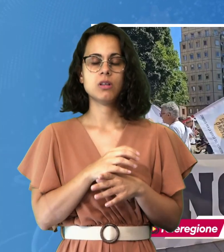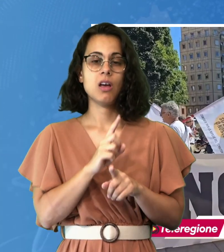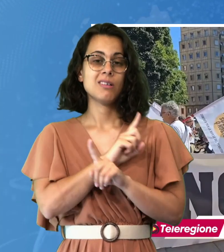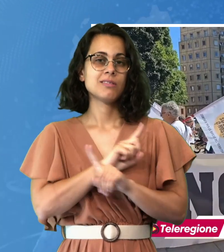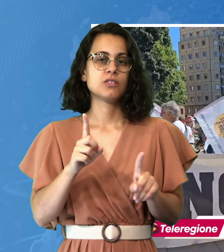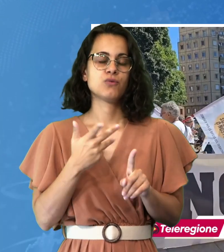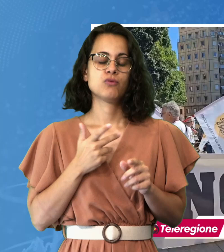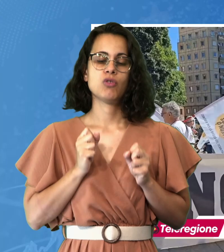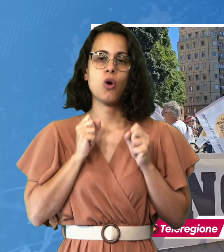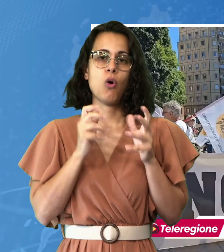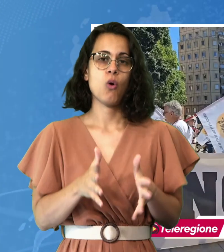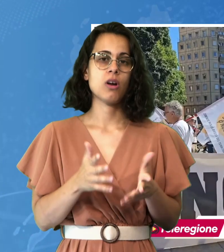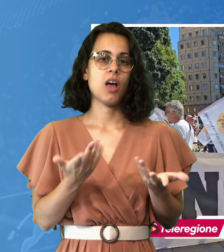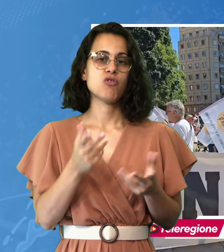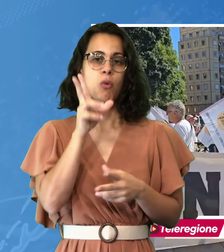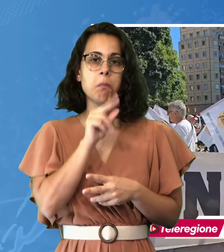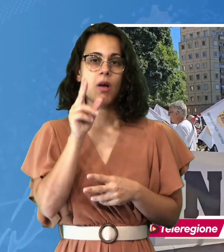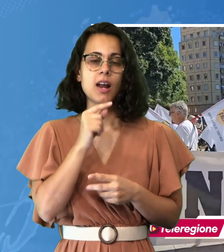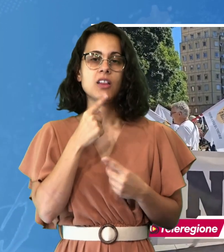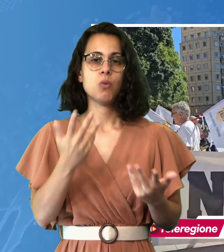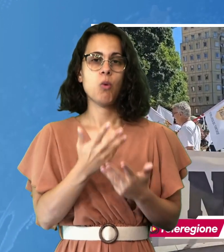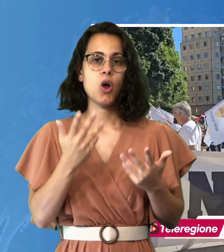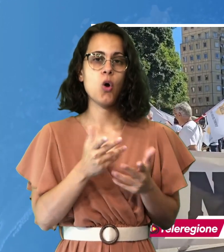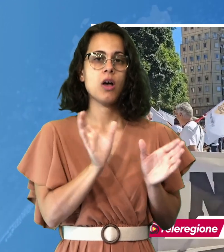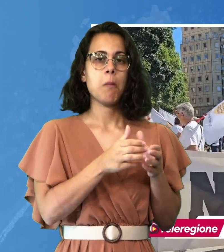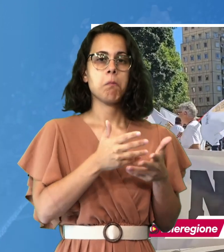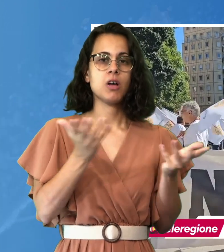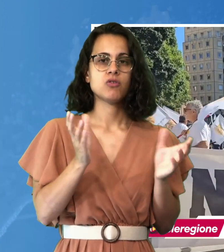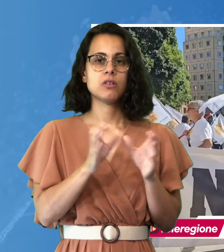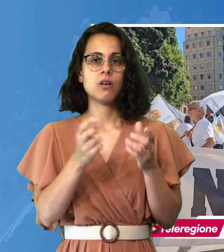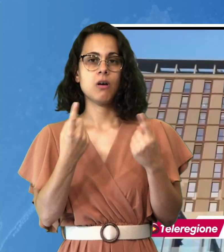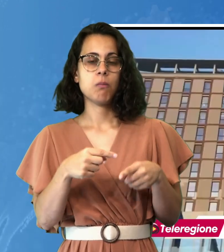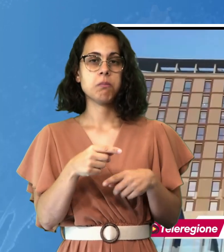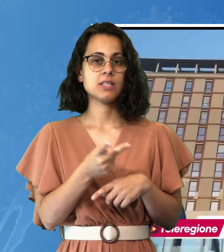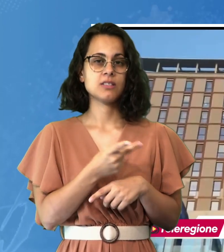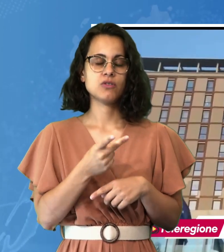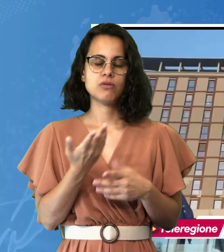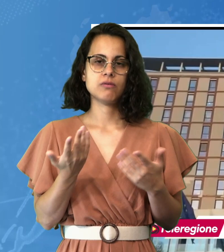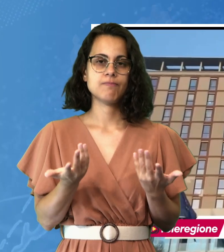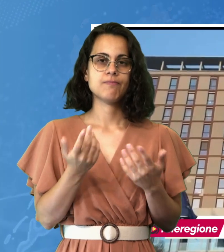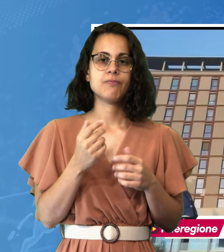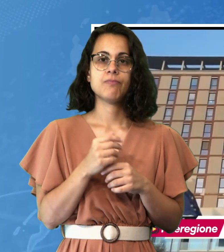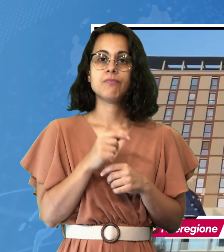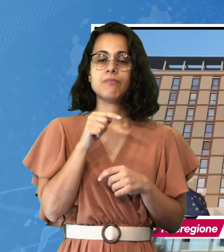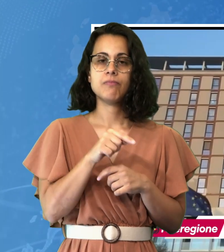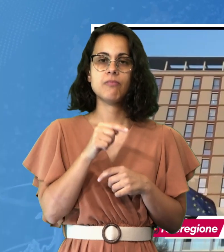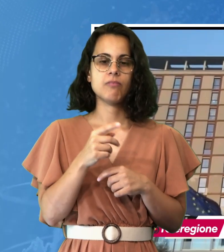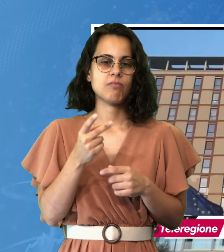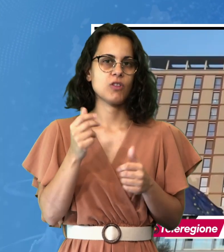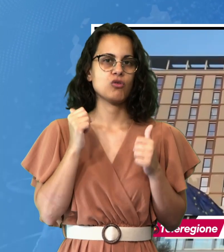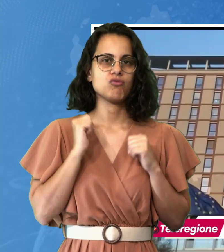il coraggio di uscire, né la maggioranza né l'opposizione. Ecco perché dico che i cittadini sono rimasti soli,